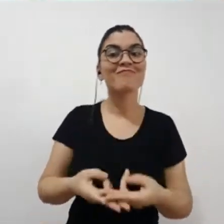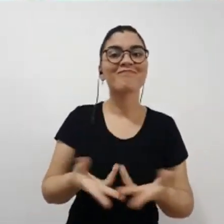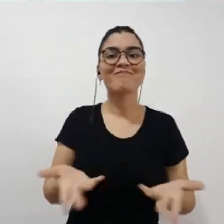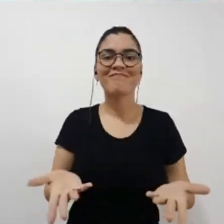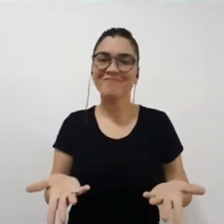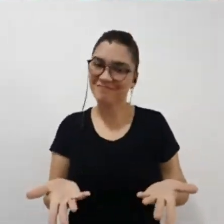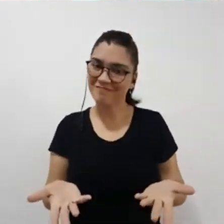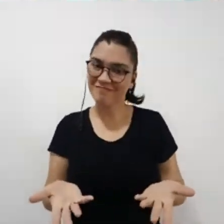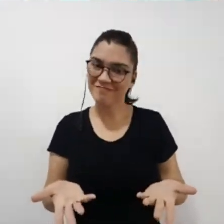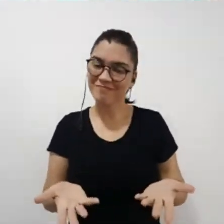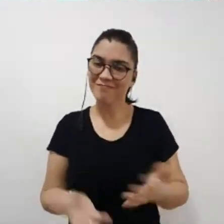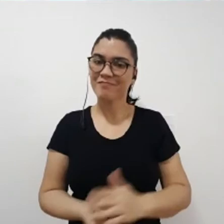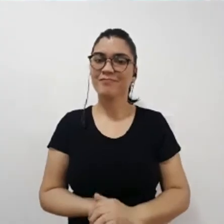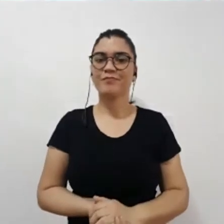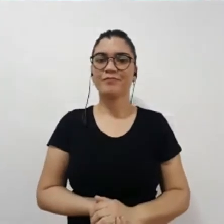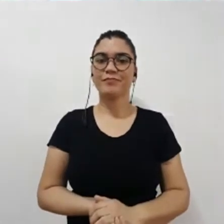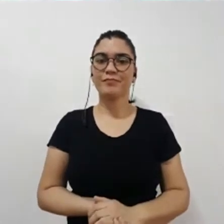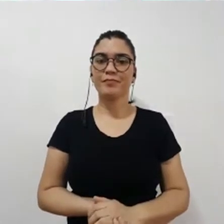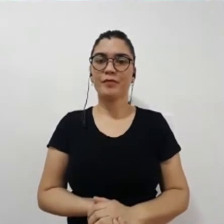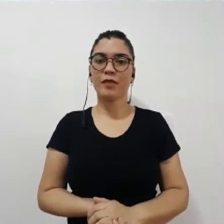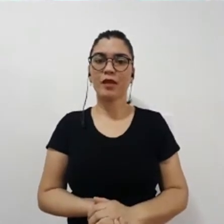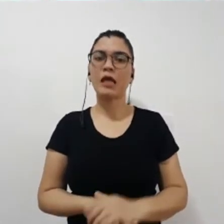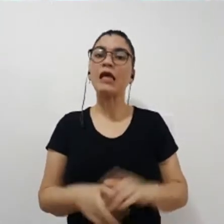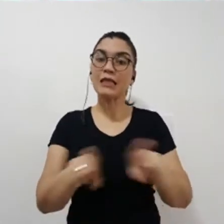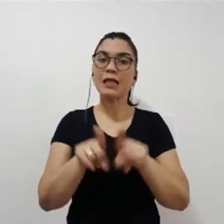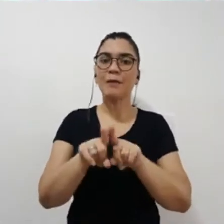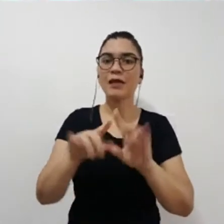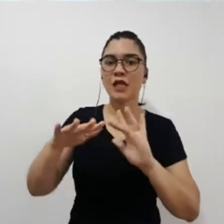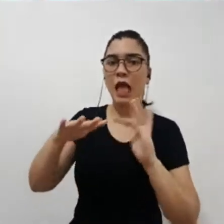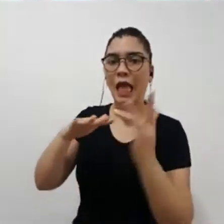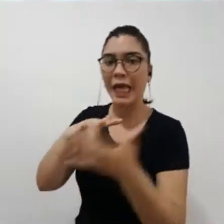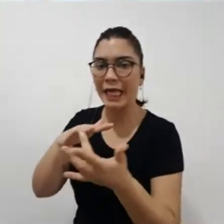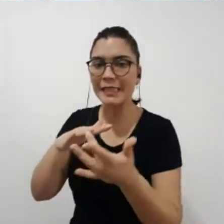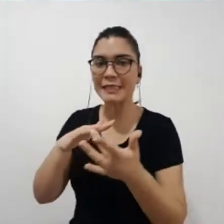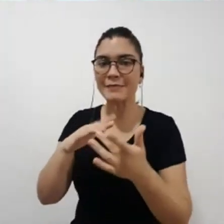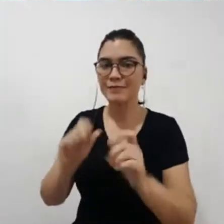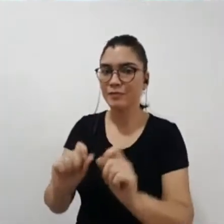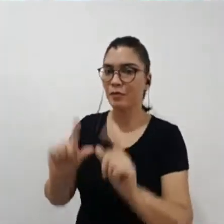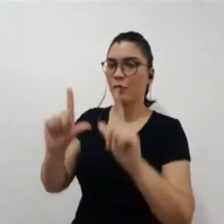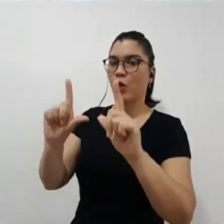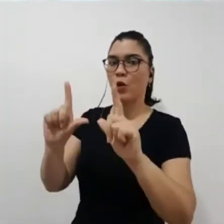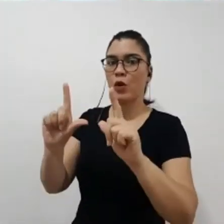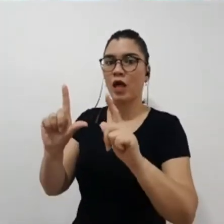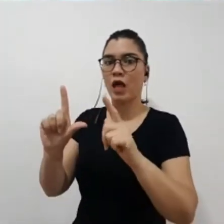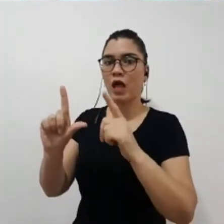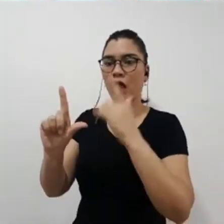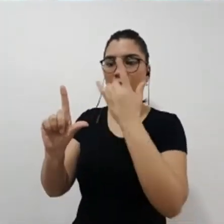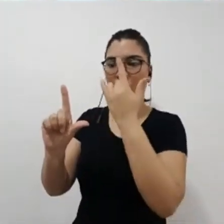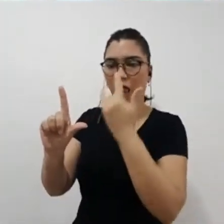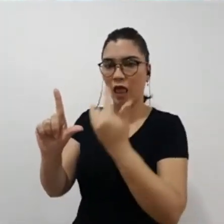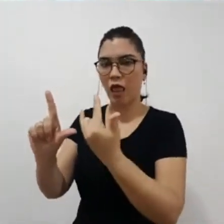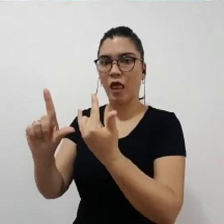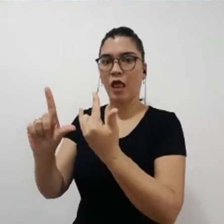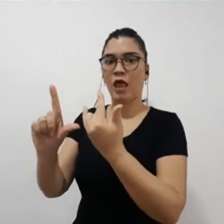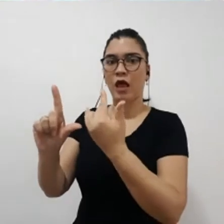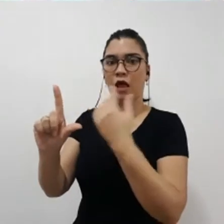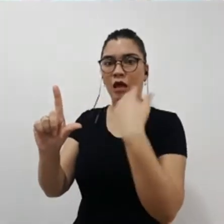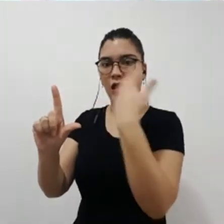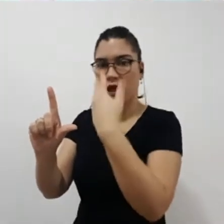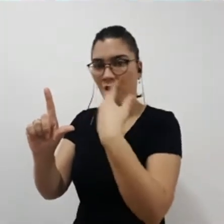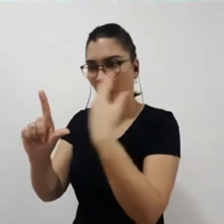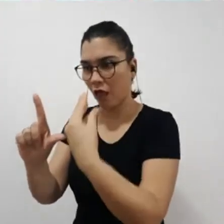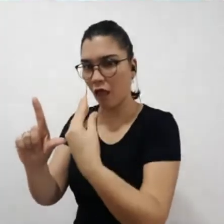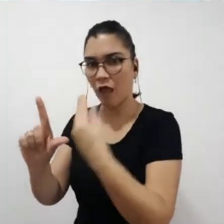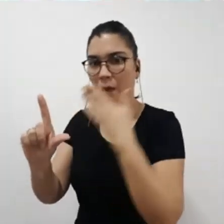Se, usando muito as redes sociais, você está caindo muito em pornografia, ou usando demais o celular, você está caindo em pornografia, é